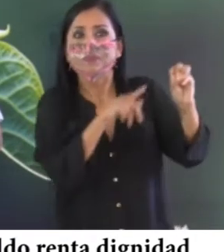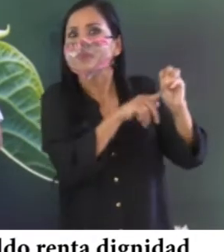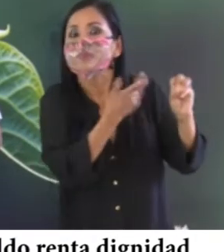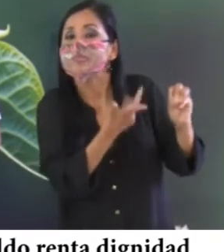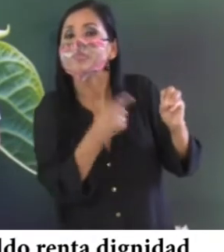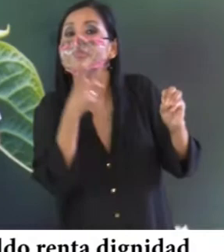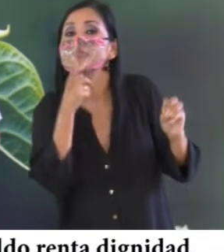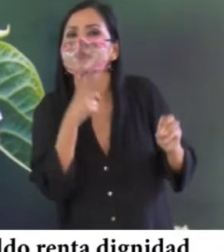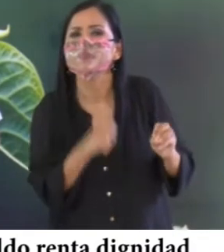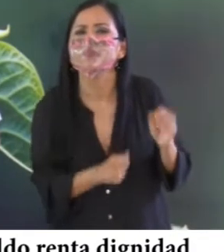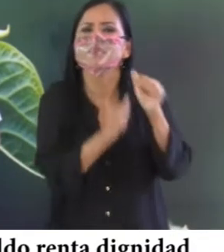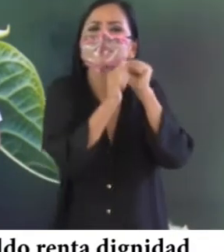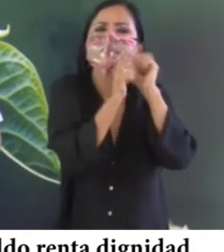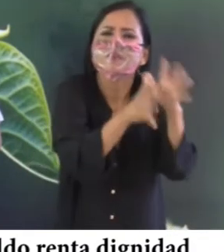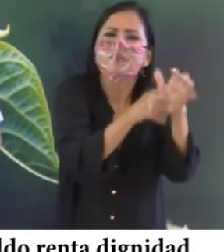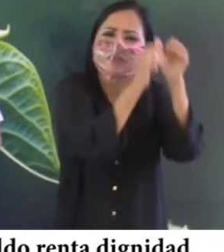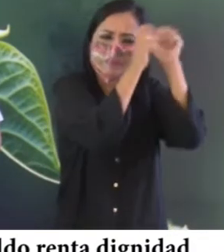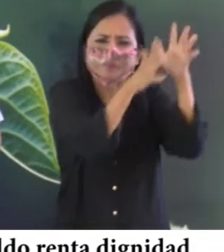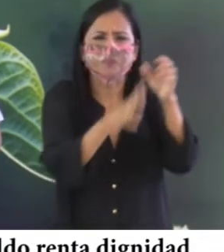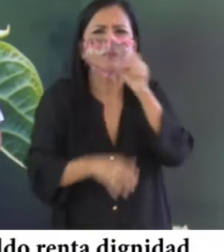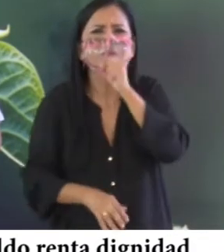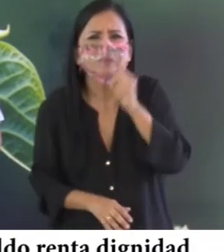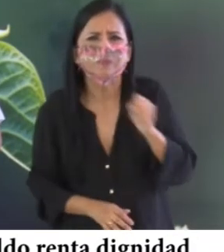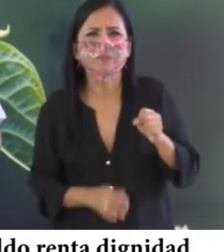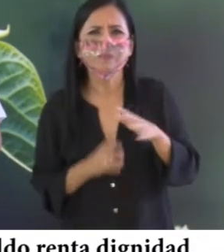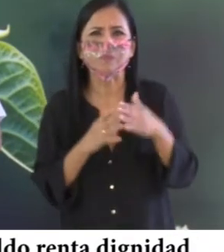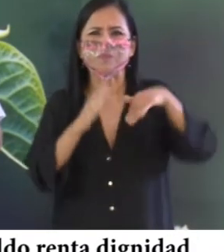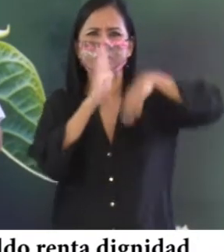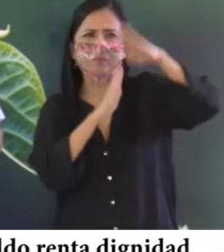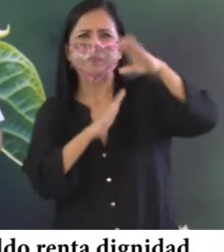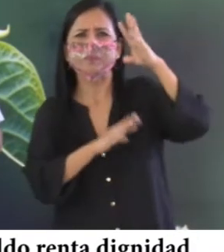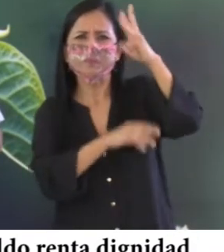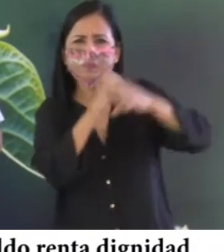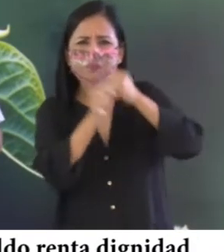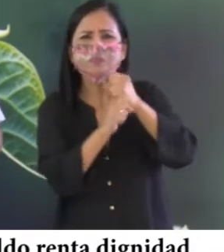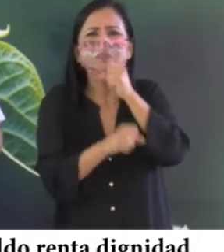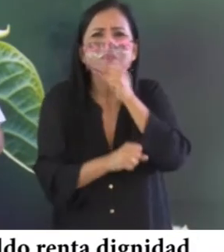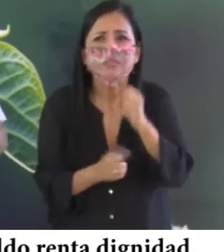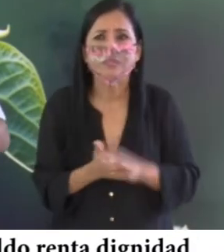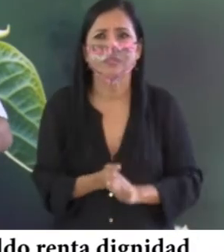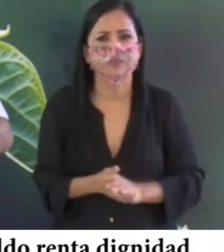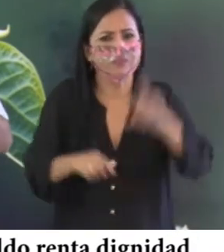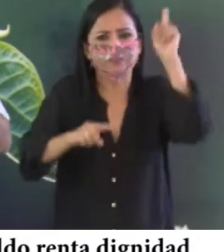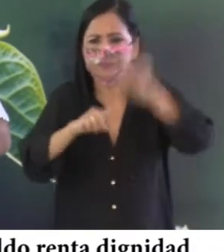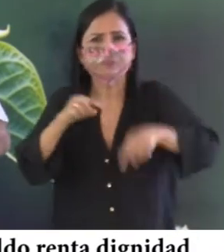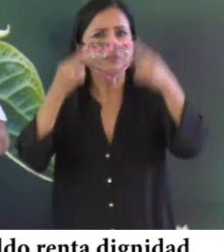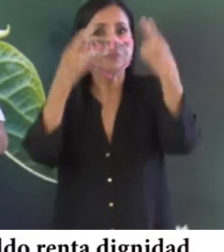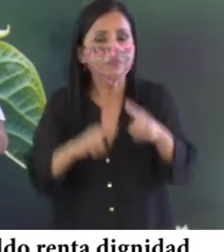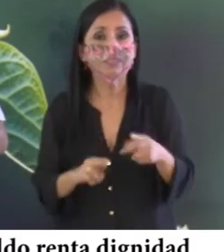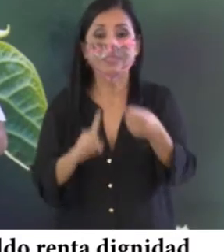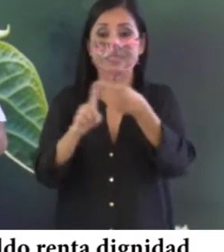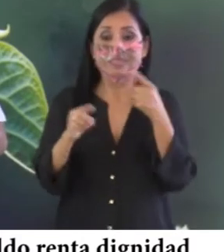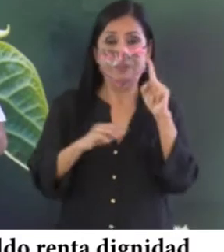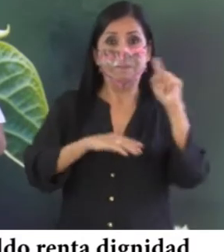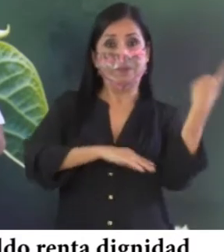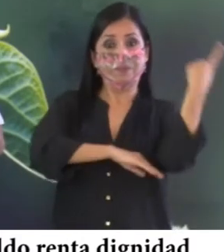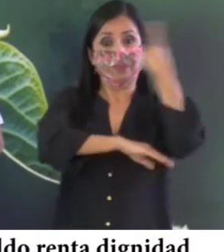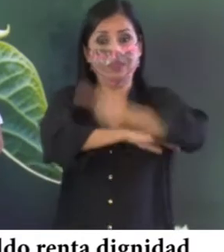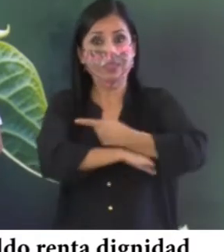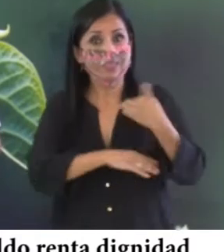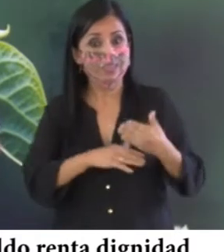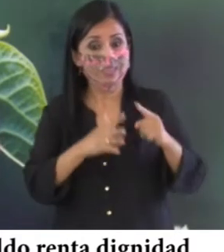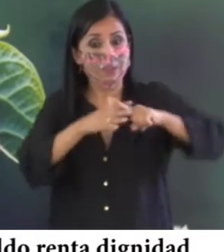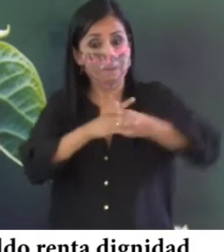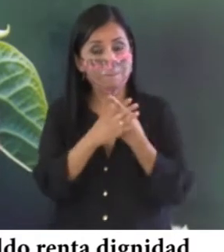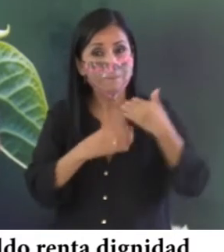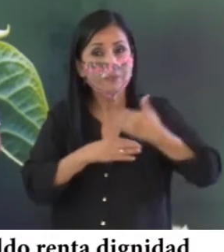están ocupadas por adultos mayores. Y eso no puede seguir. Hemos dicho desde el primer día de que se